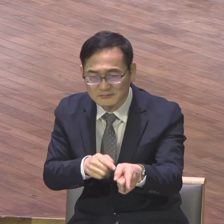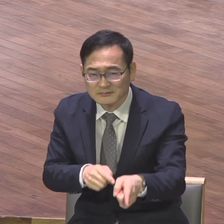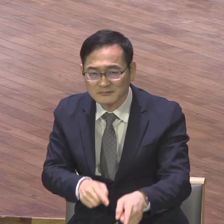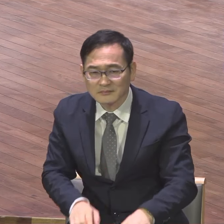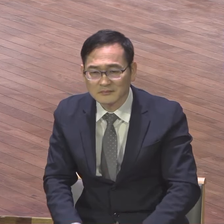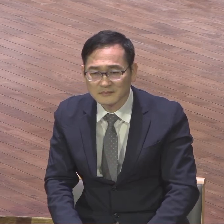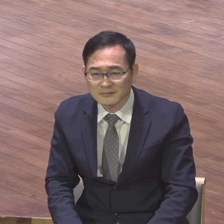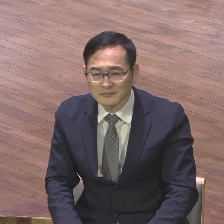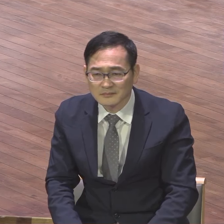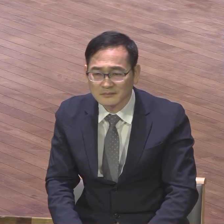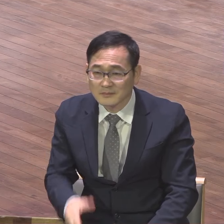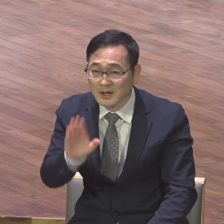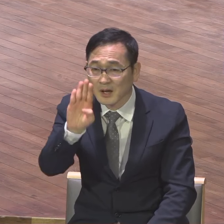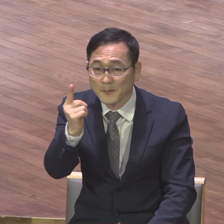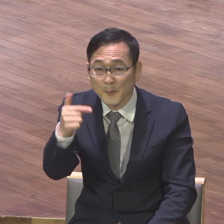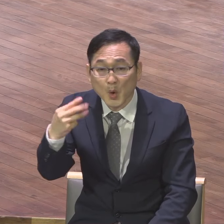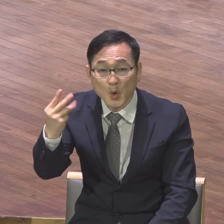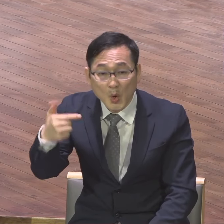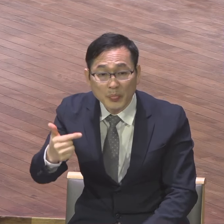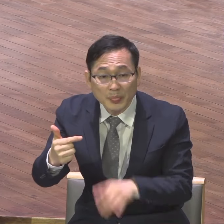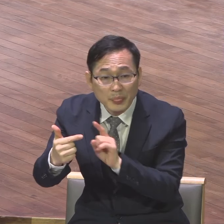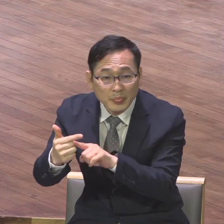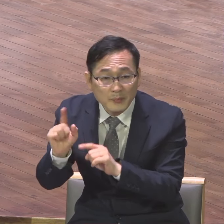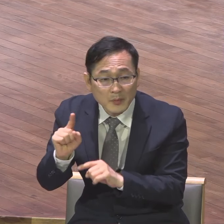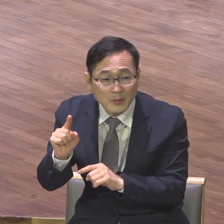그 말이에요.